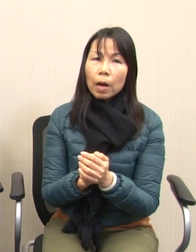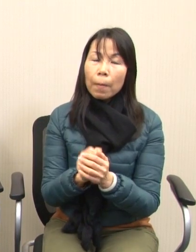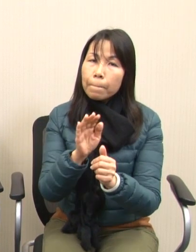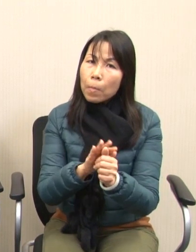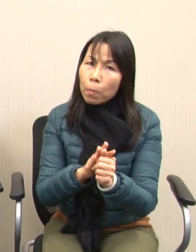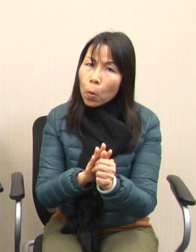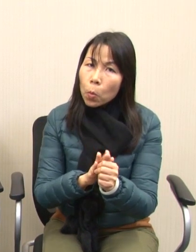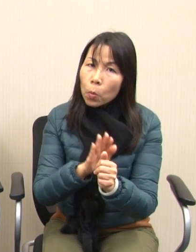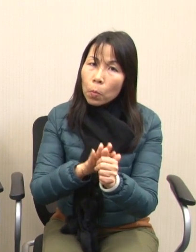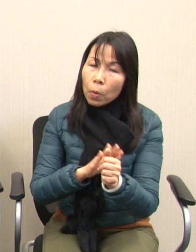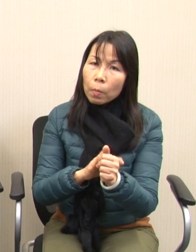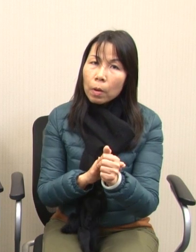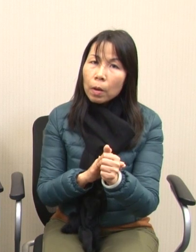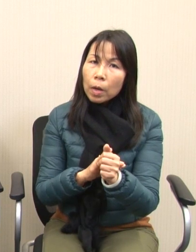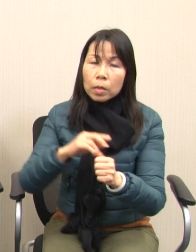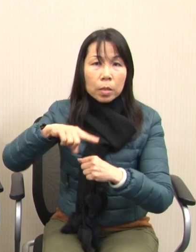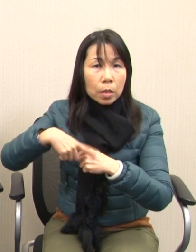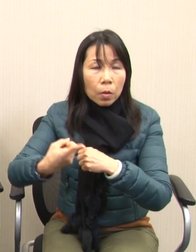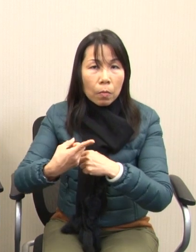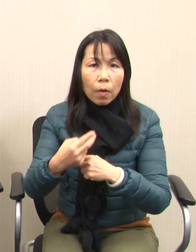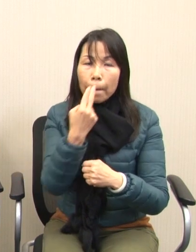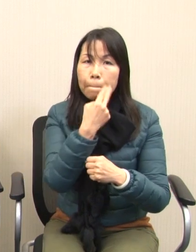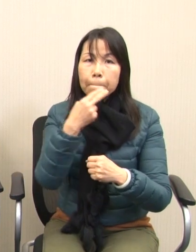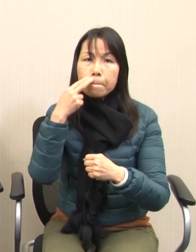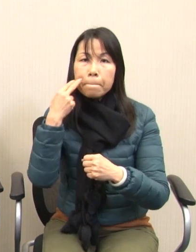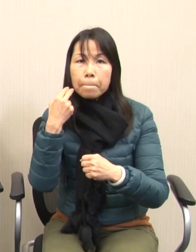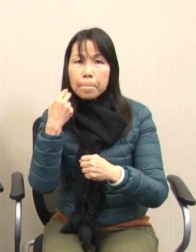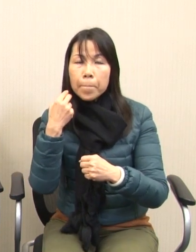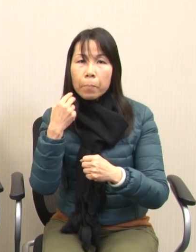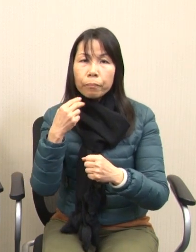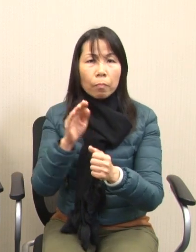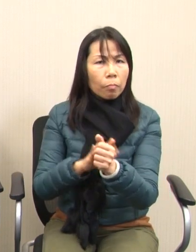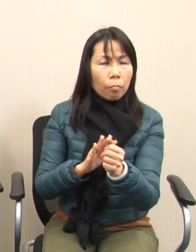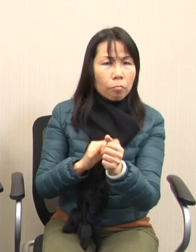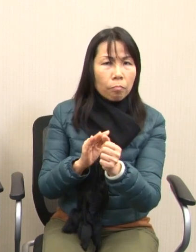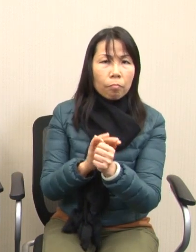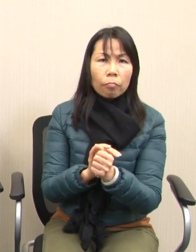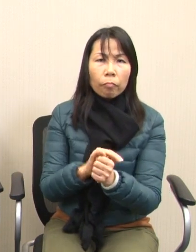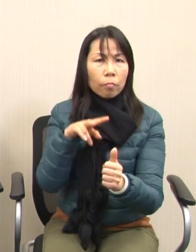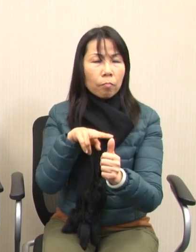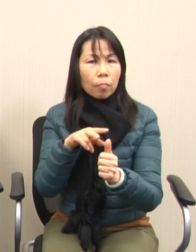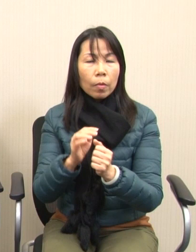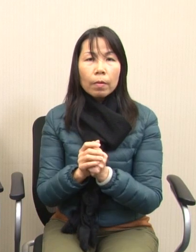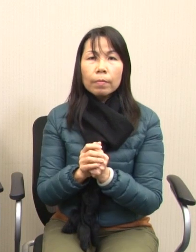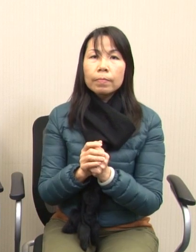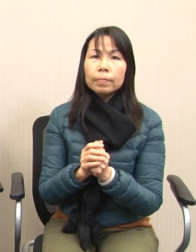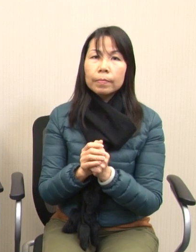是曾俊華的珍寶？ It's up for you to decide。